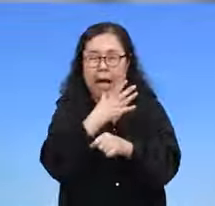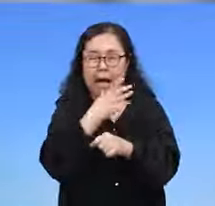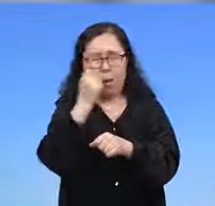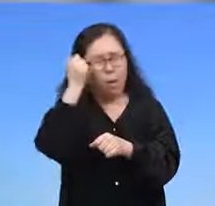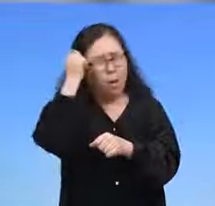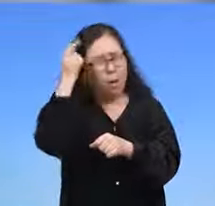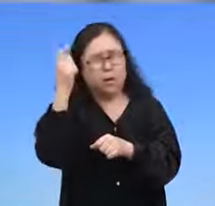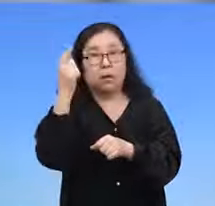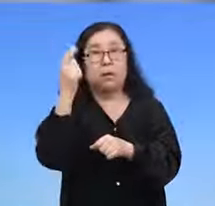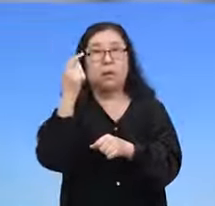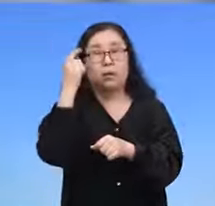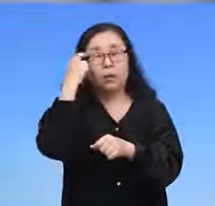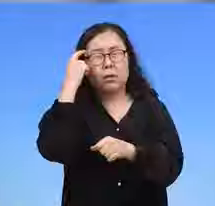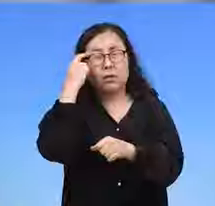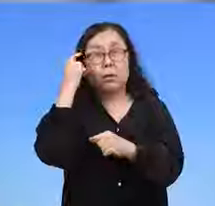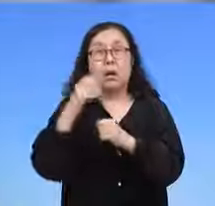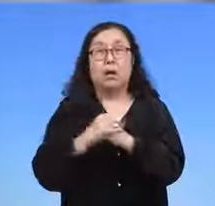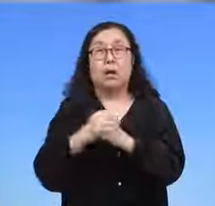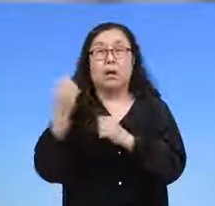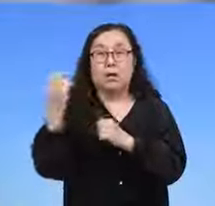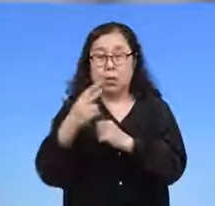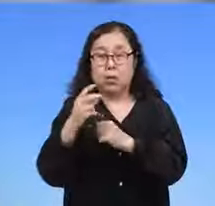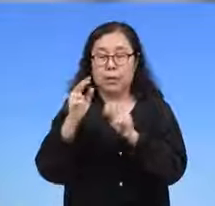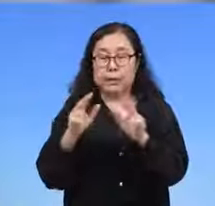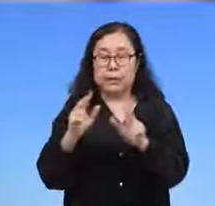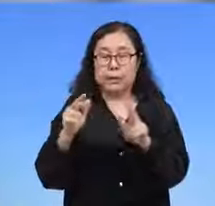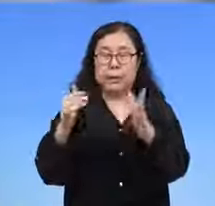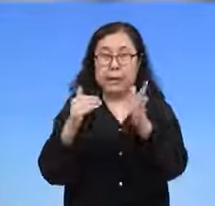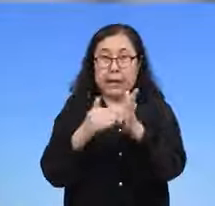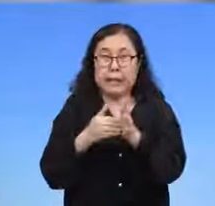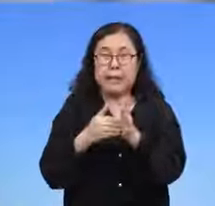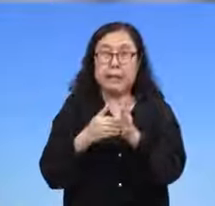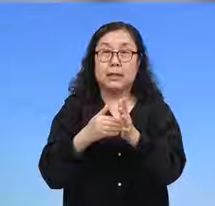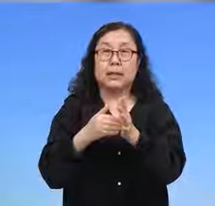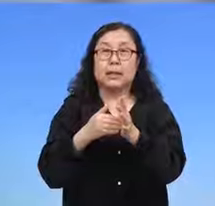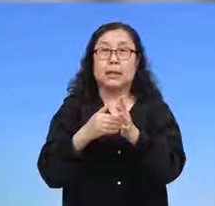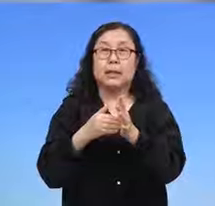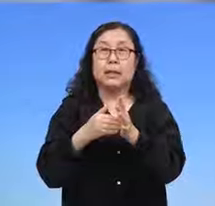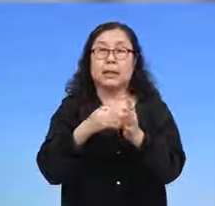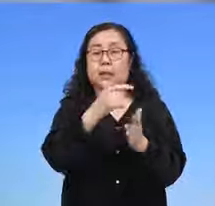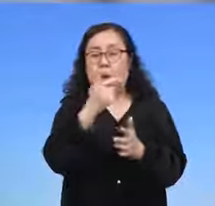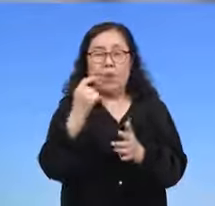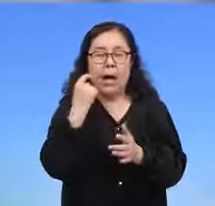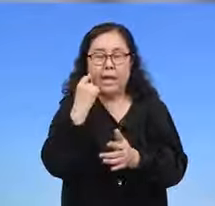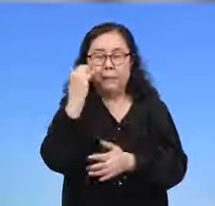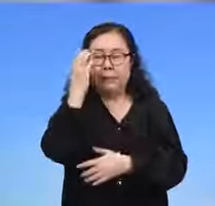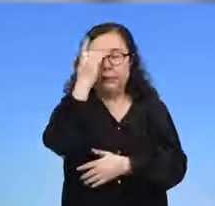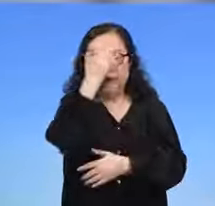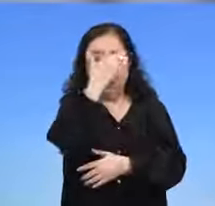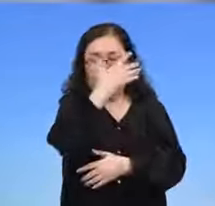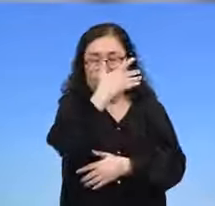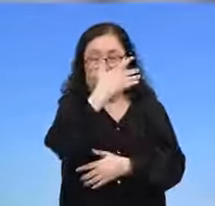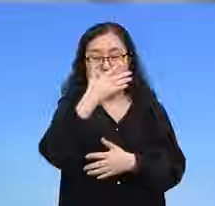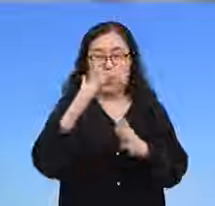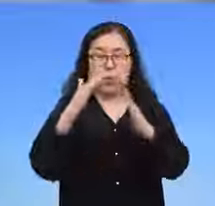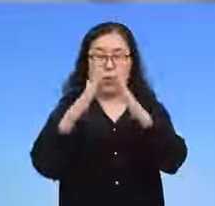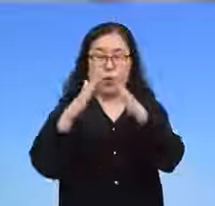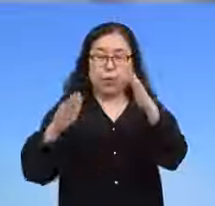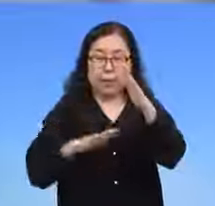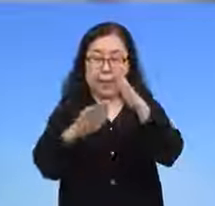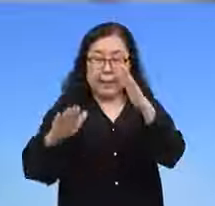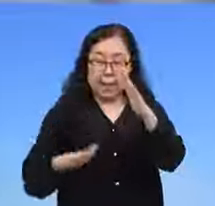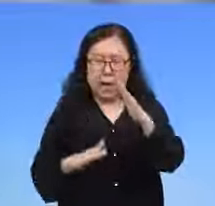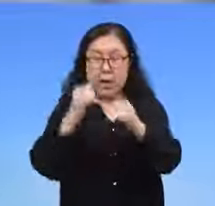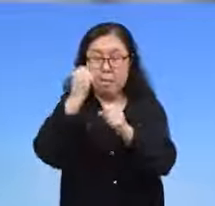이분 대단하다. 그리고는 지금까지도 이분이 너무나 아름다운 그런